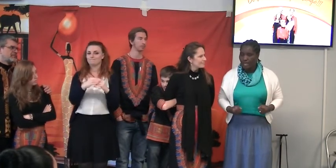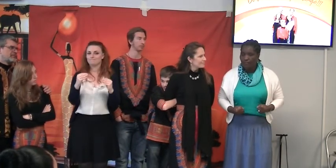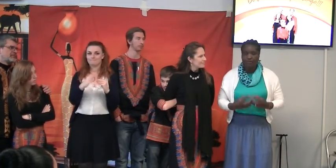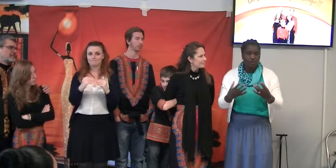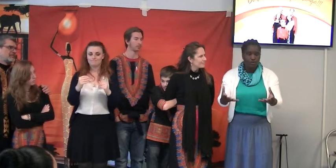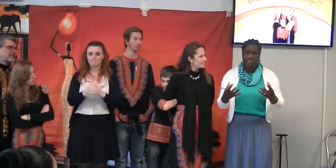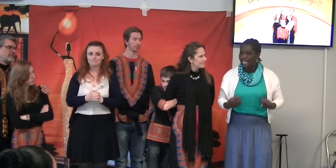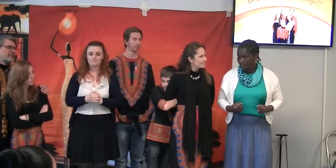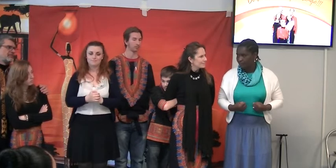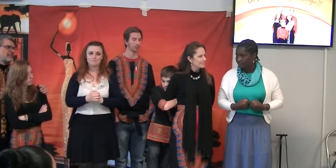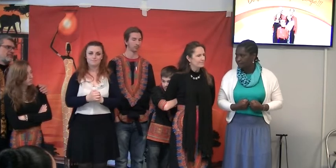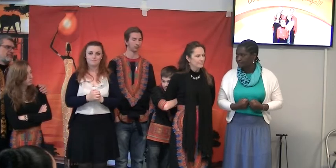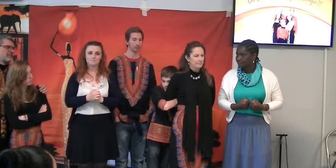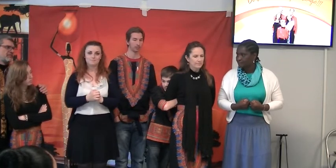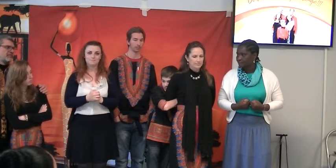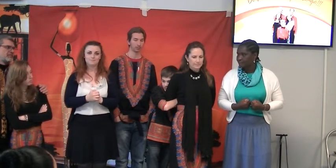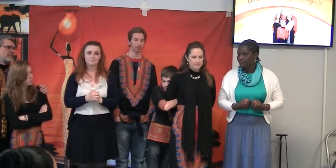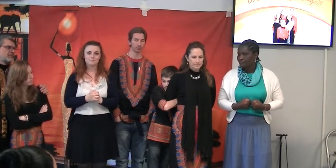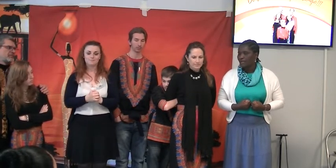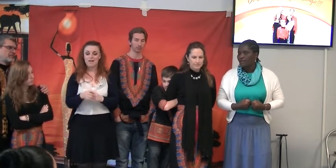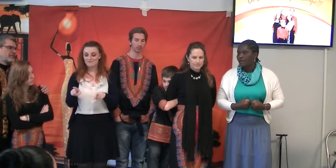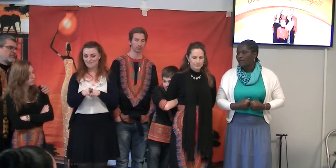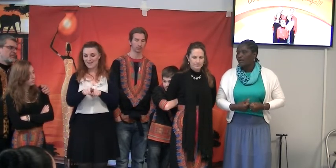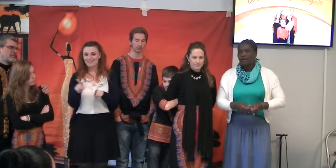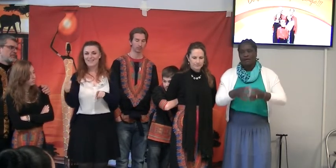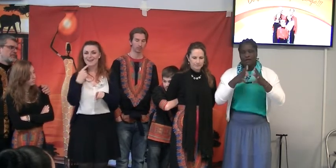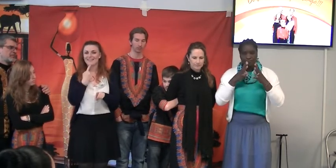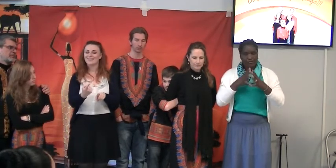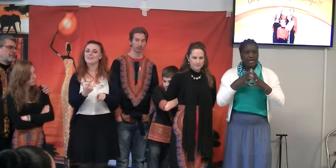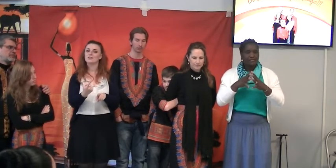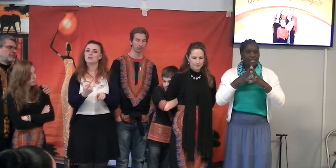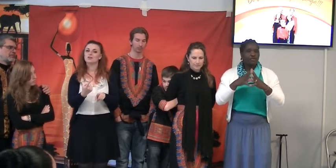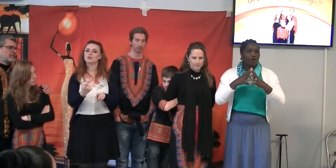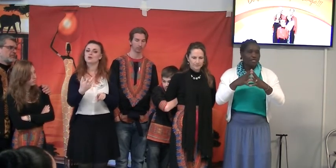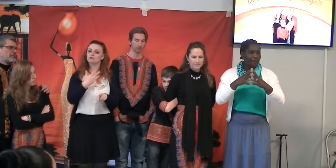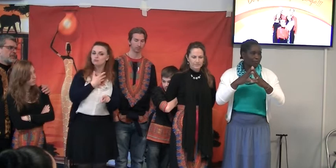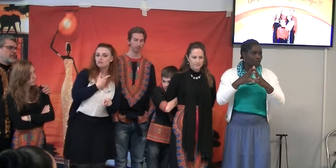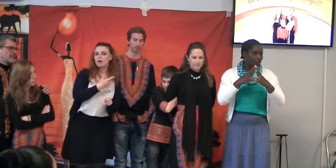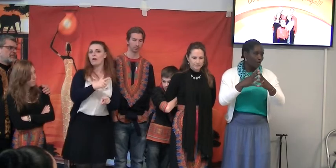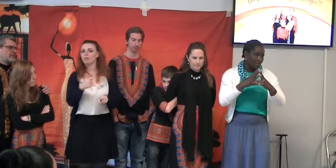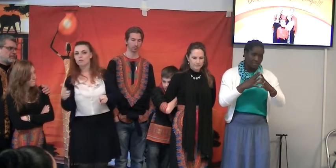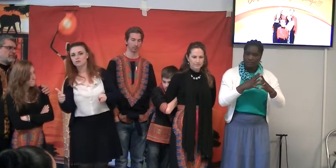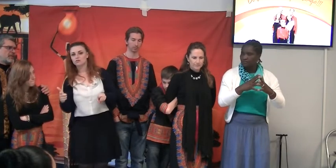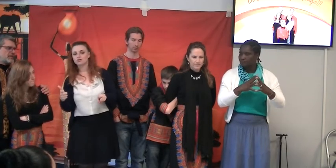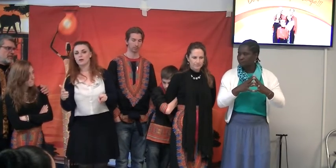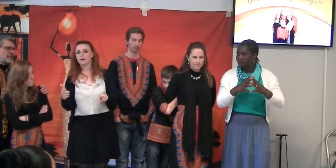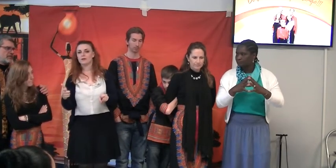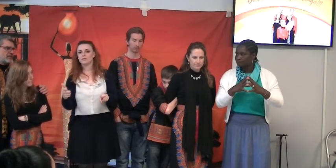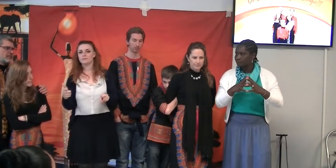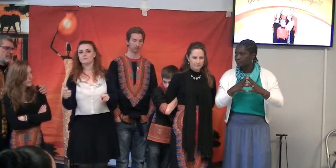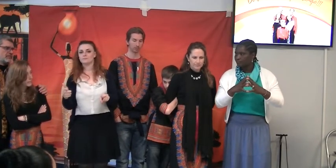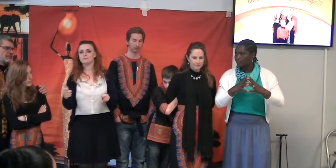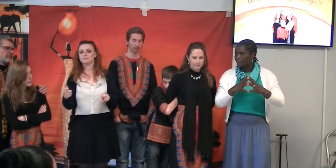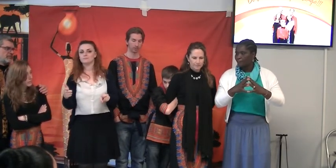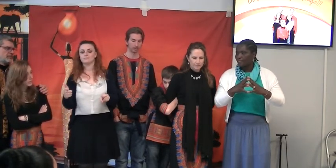whether you have or you don't have. Mio fratello ha detto, o che hai o non hai. Praise and honor to God. Yes. Dai